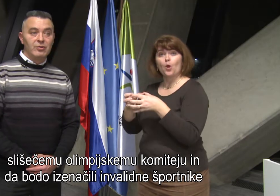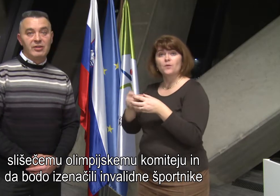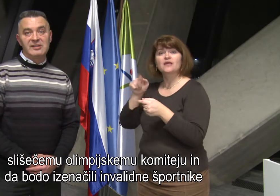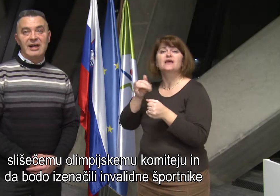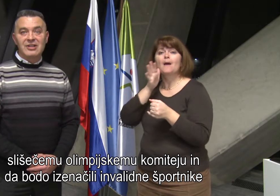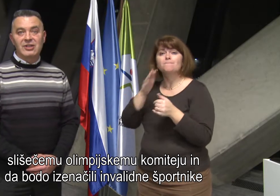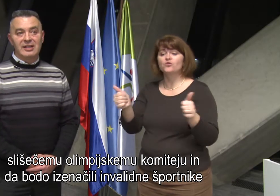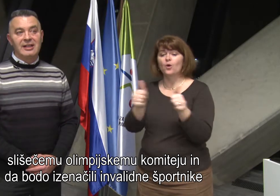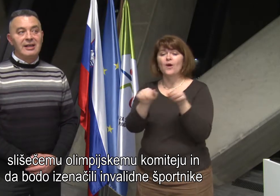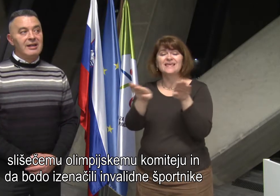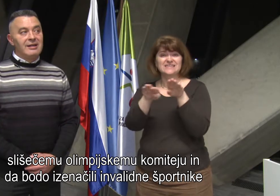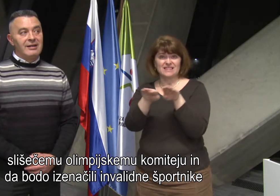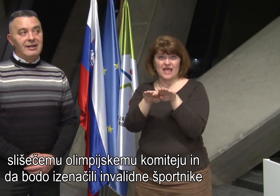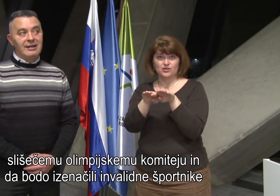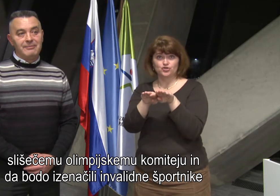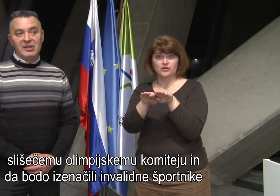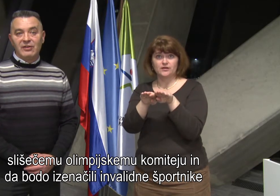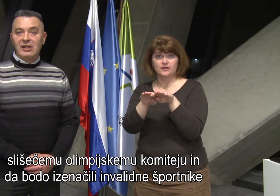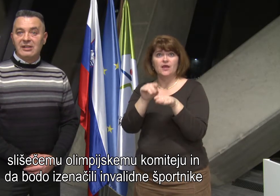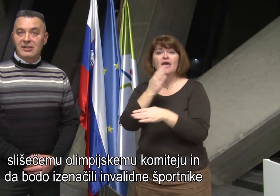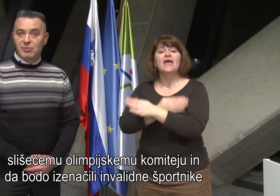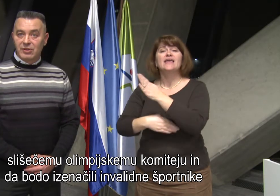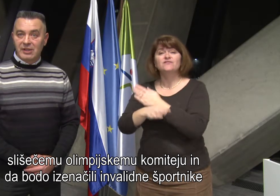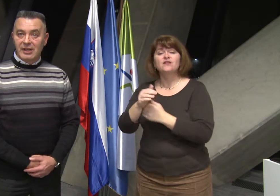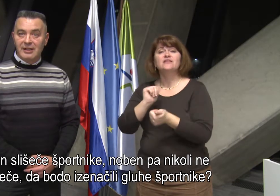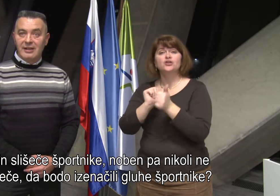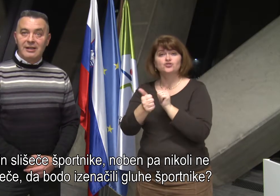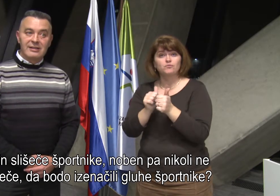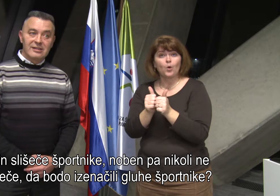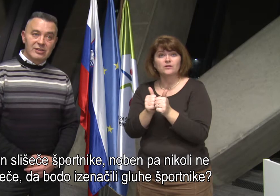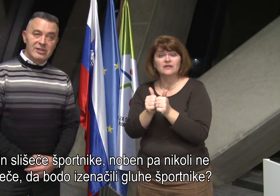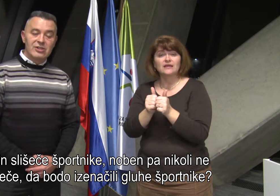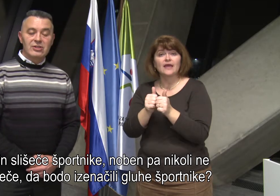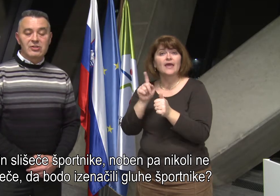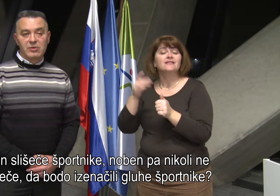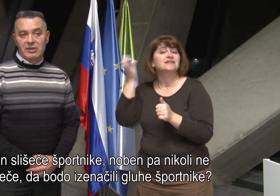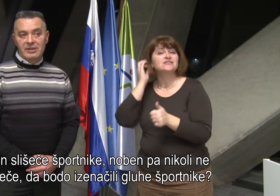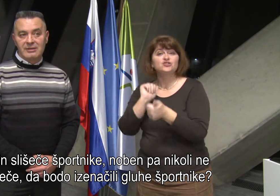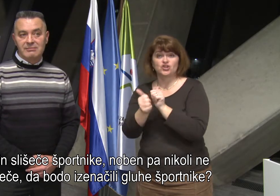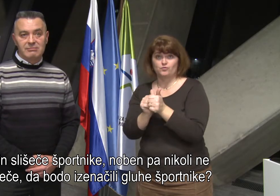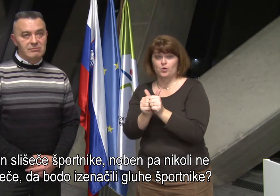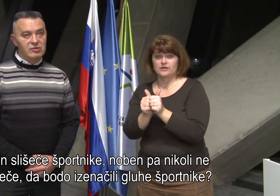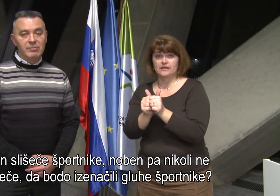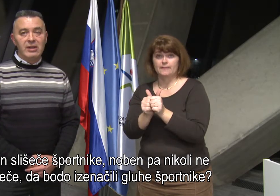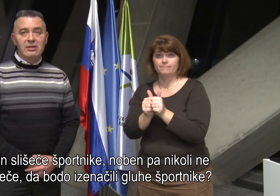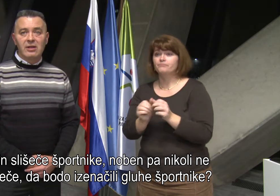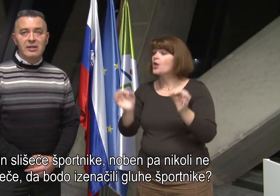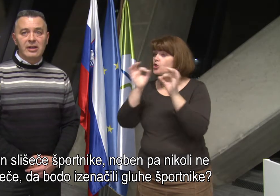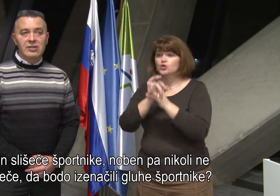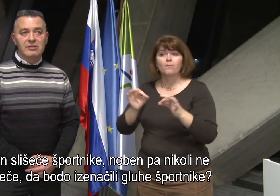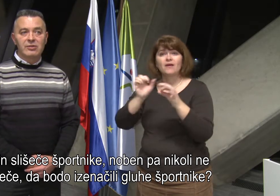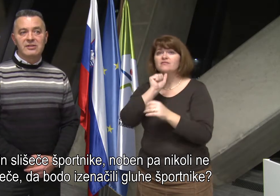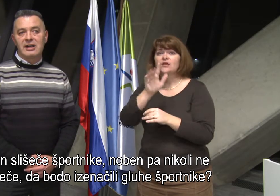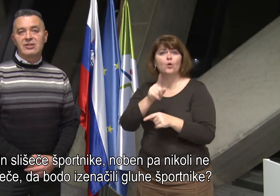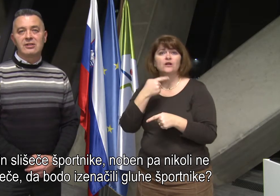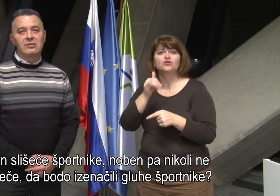in da bojo izenačili invalide, športnike in slišeče športnike? Noben nikoli ne